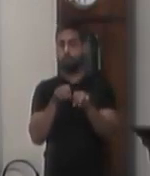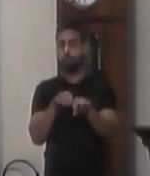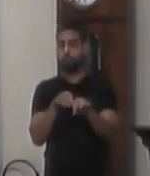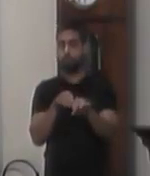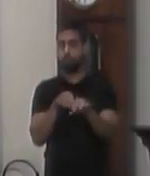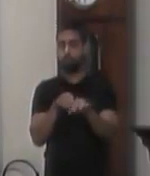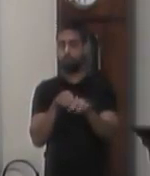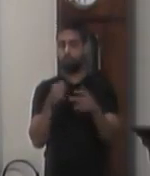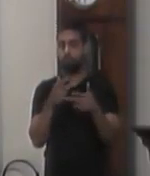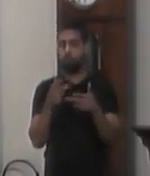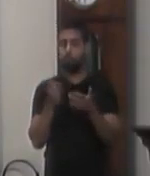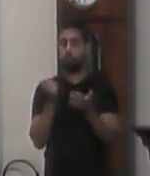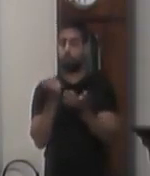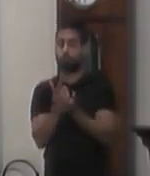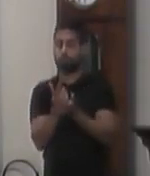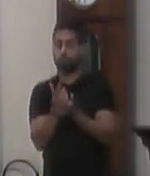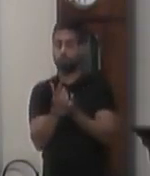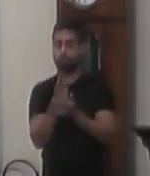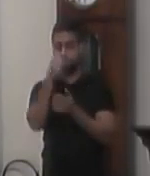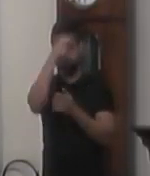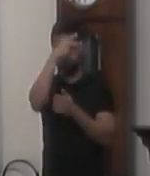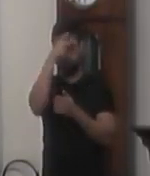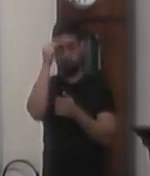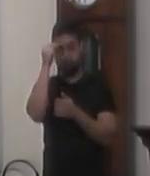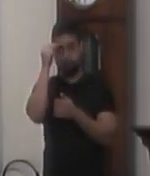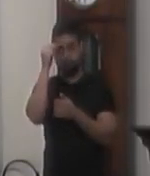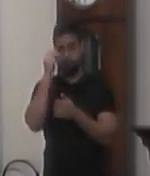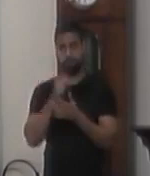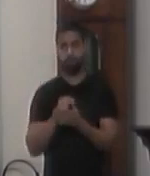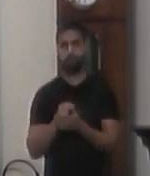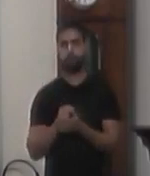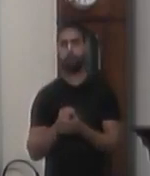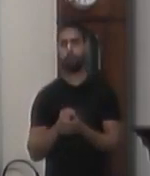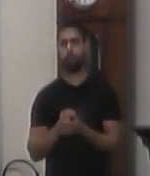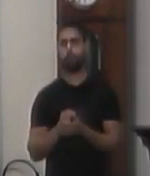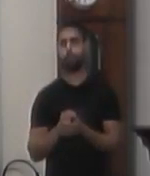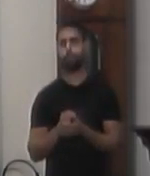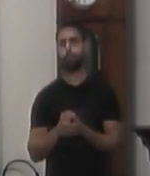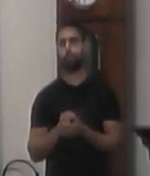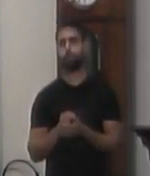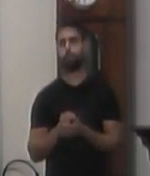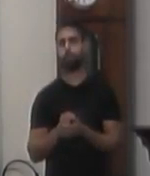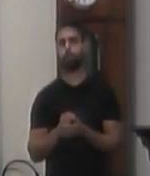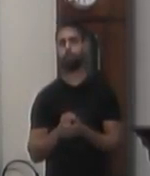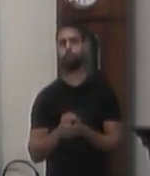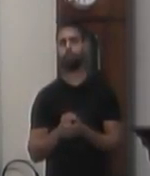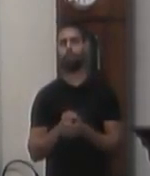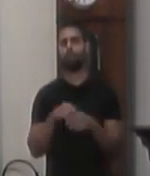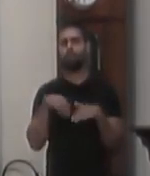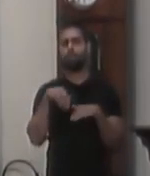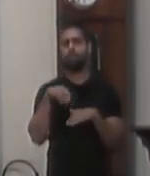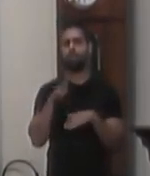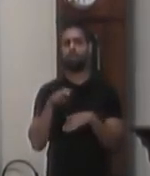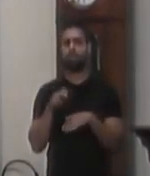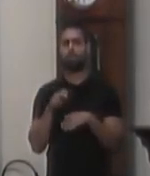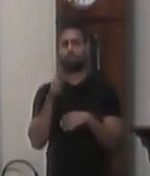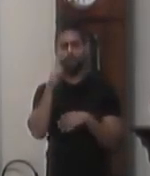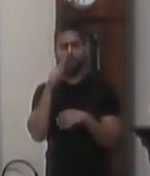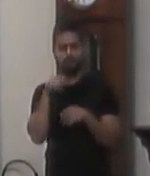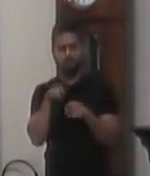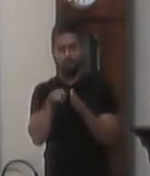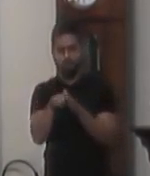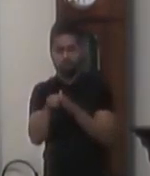foi um dos bens que a prefeitura Secretário, quem que faz a avaliação desses imóveis para chegar nesse valor de patrimonial